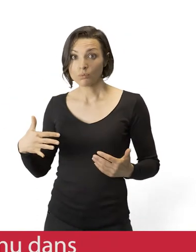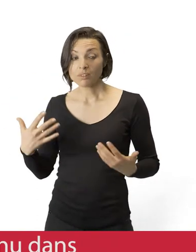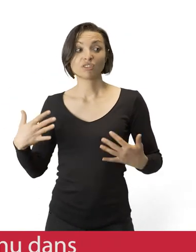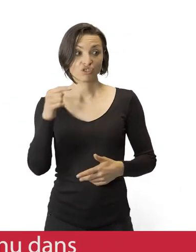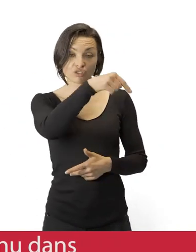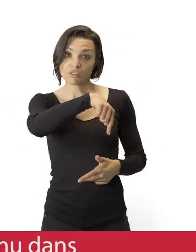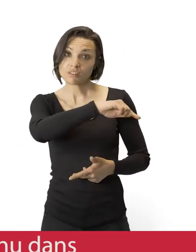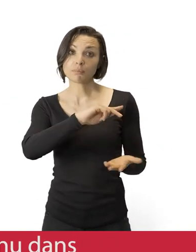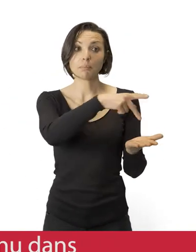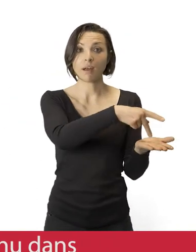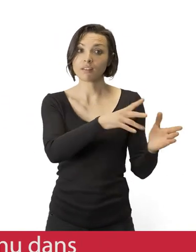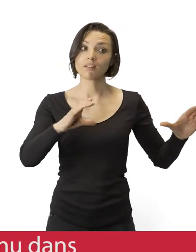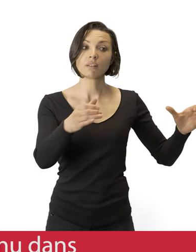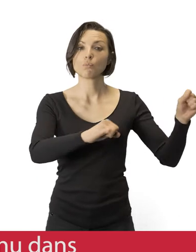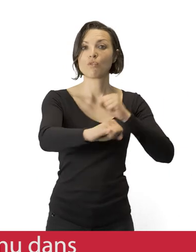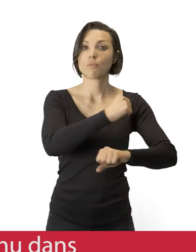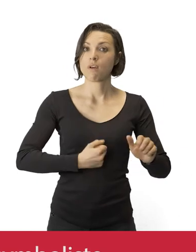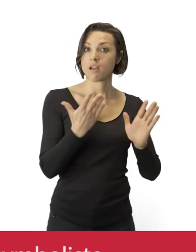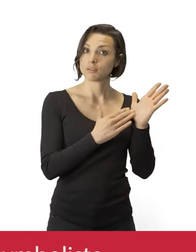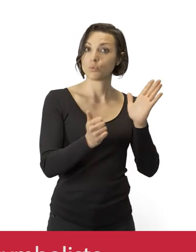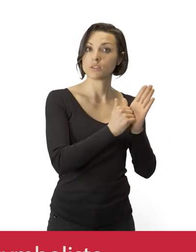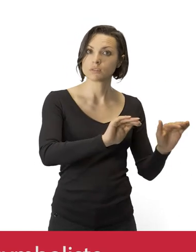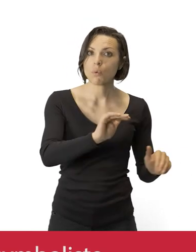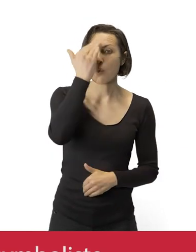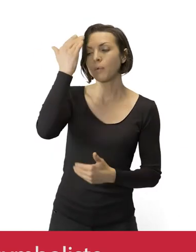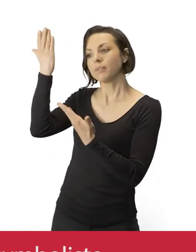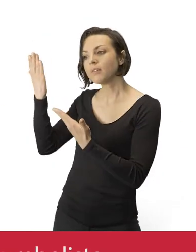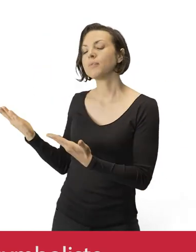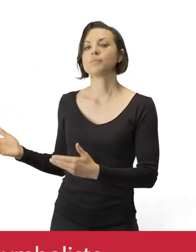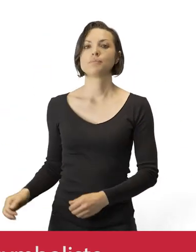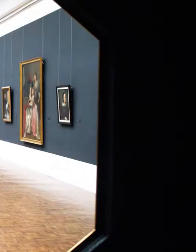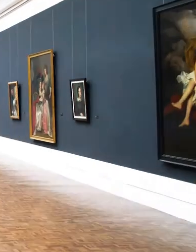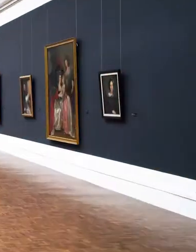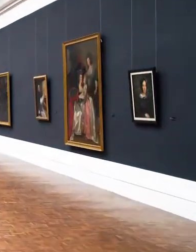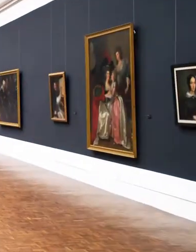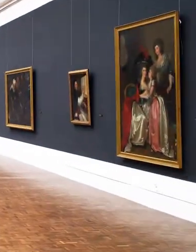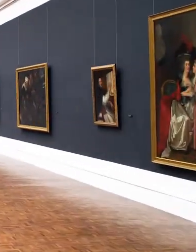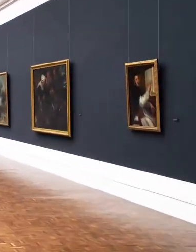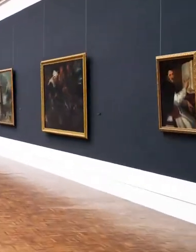ans, mais qu'il est déjà connu dans les milieux parisiens et dans le milieu de l'art symboliste.